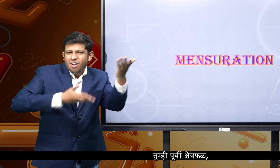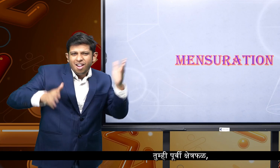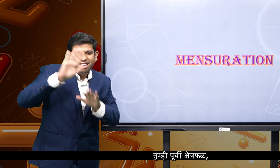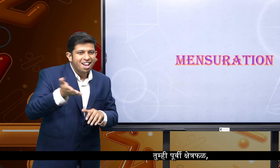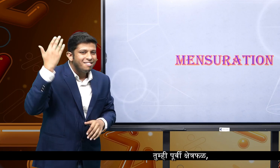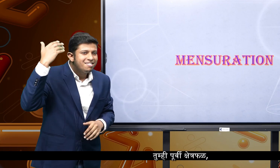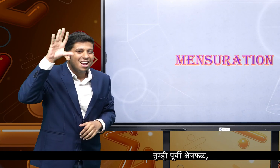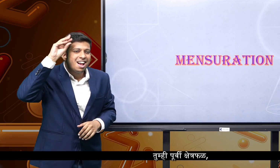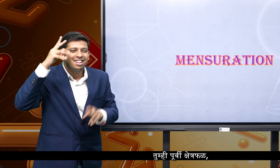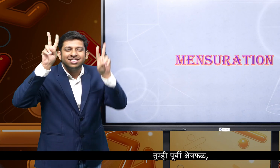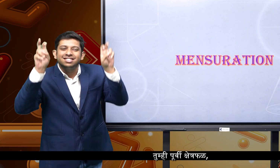तुम्ही पूर्वी क्षेत्रफळ,